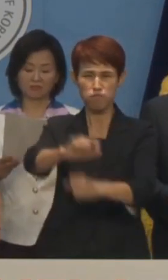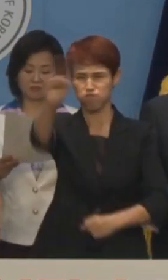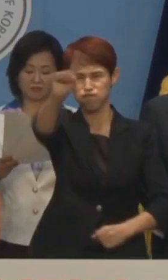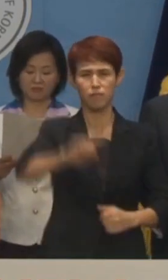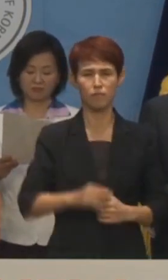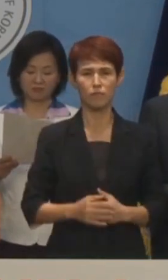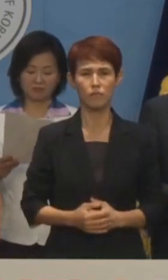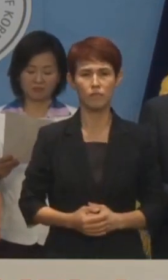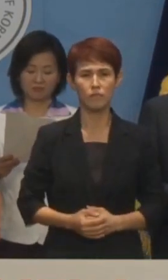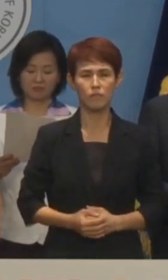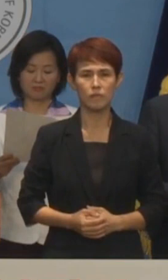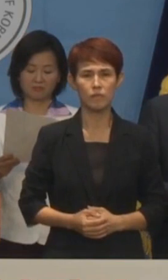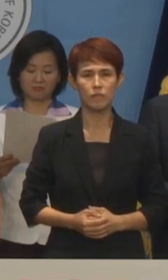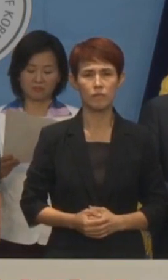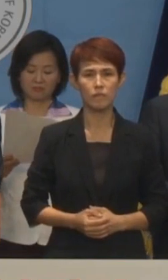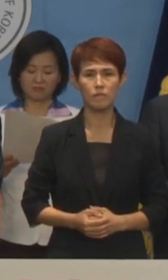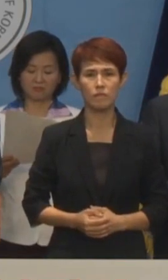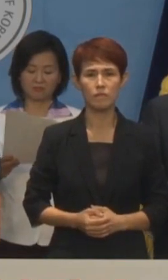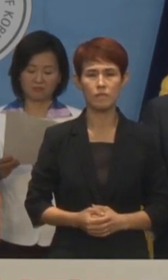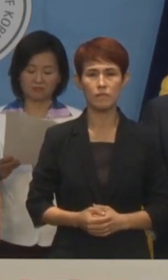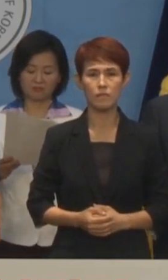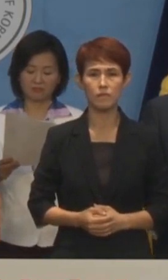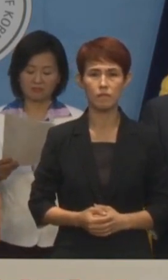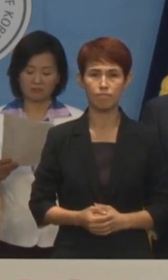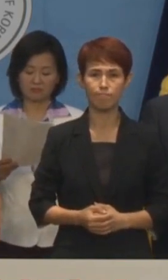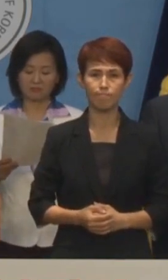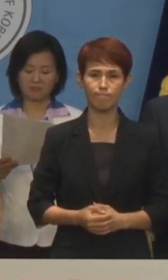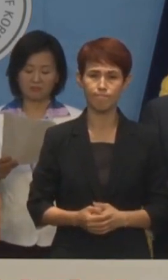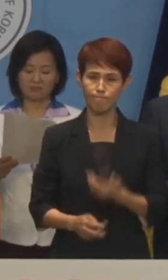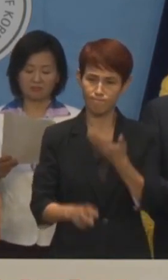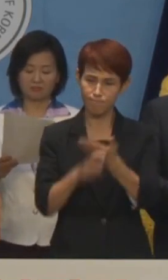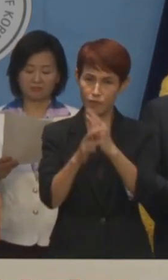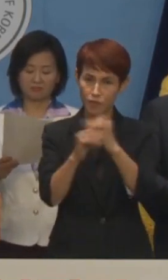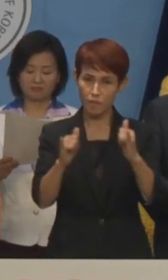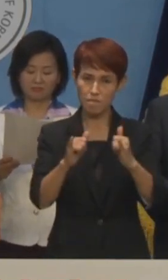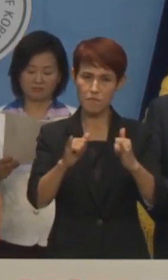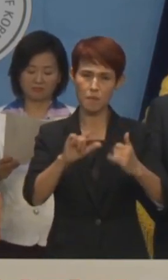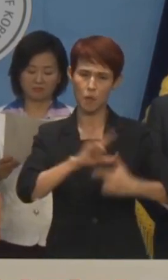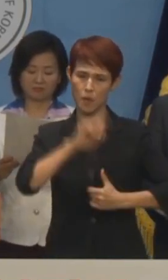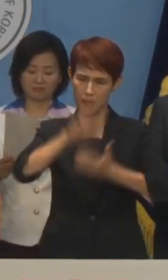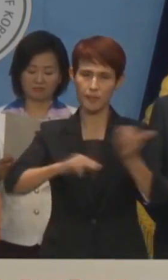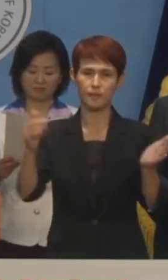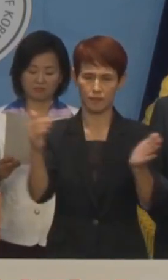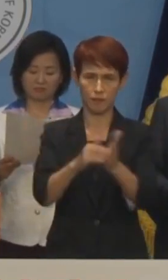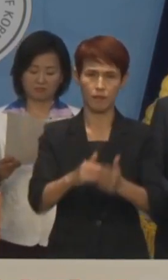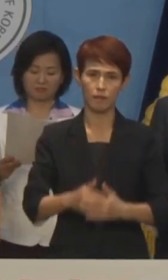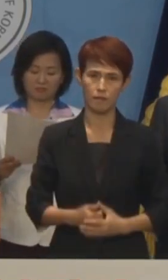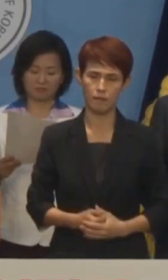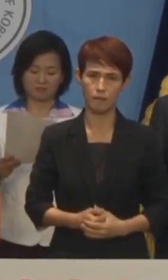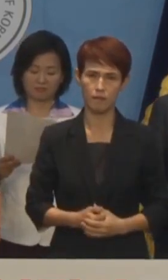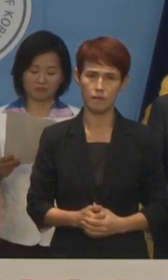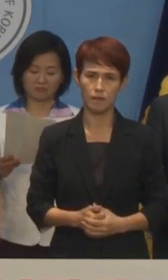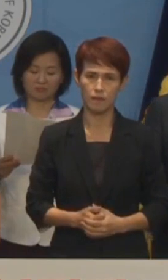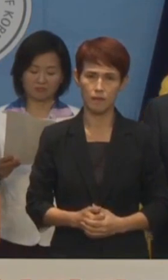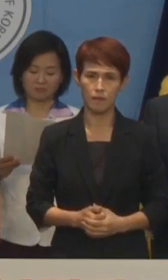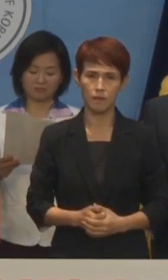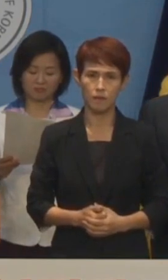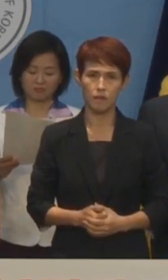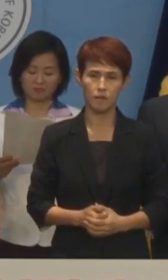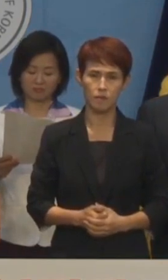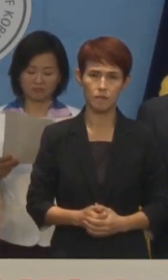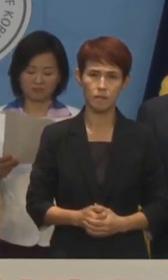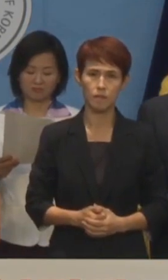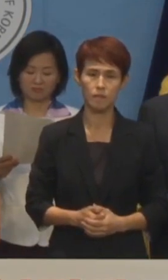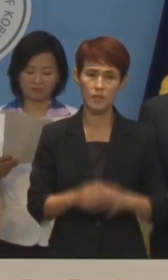있나? 반역자들은 이미 명예를 팔았다. 부관 참시를 해도 부족하다. 이뿐만 아니라